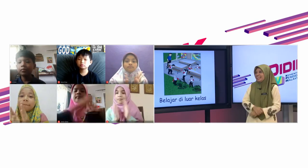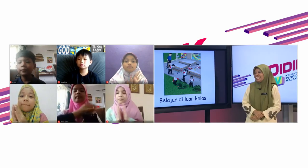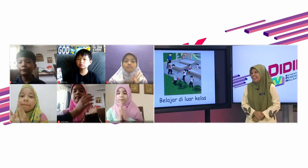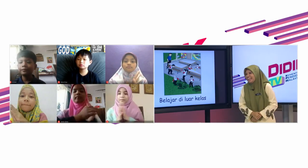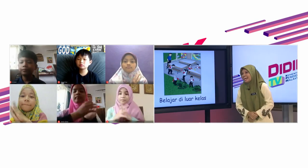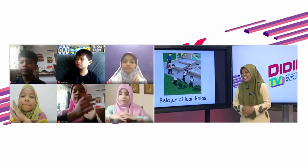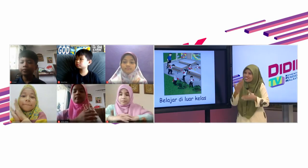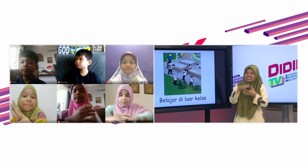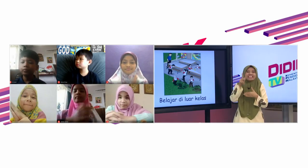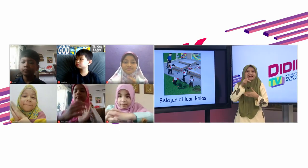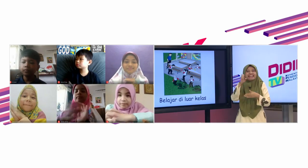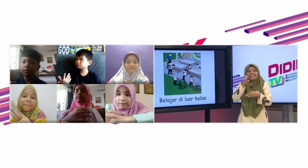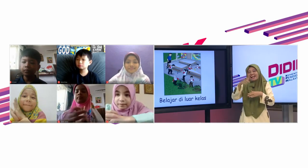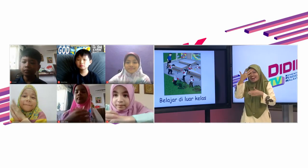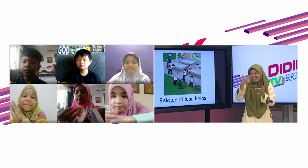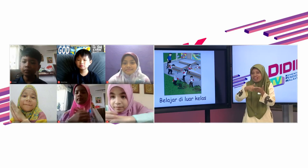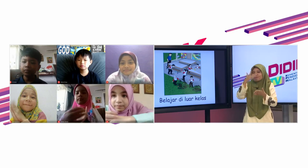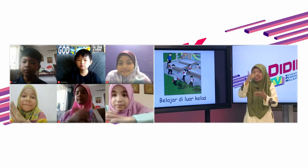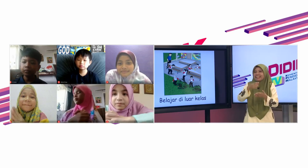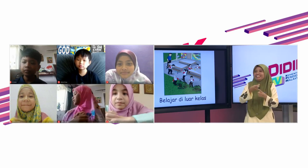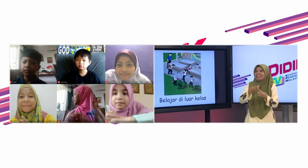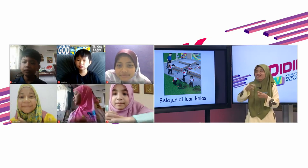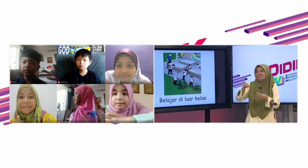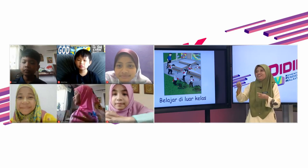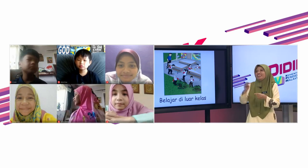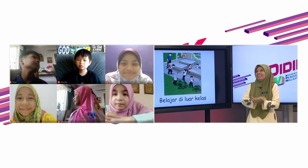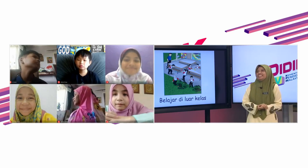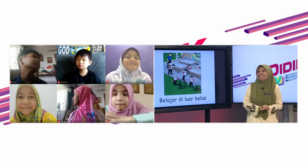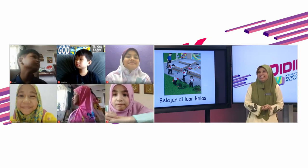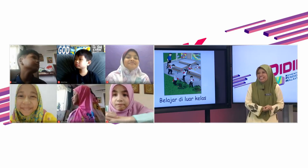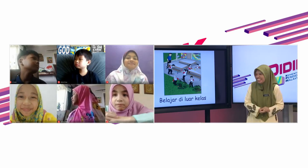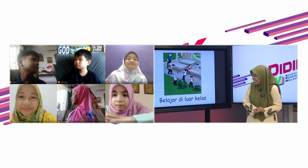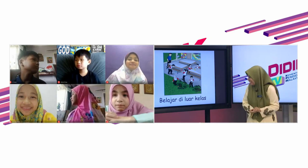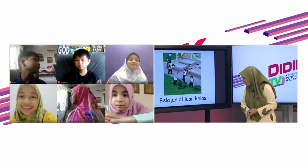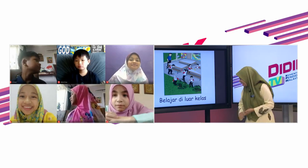Ellie. Lepas ni Kakak Ellie lagi pandai dari murid-murid. Laju